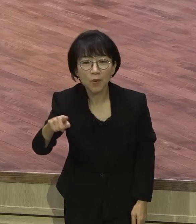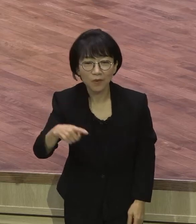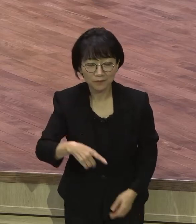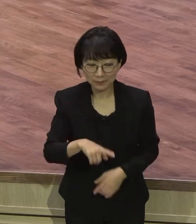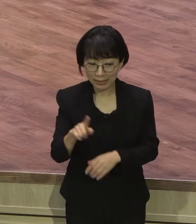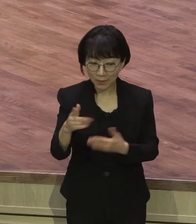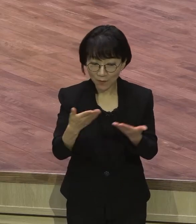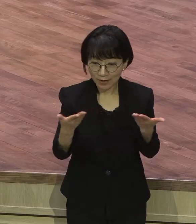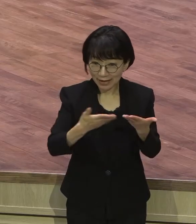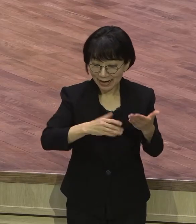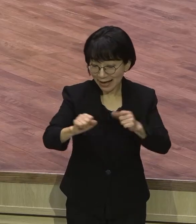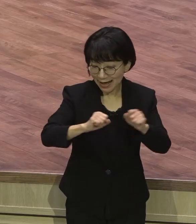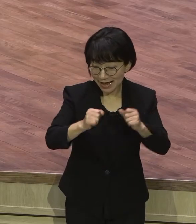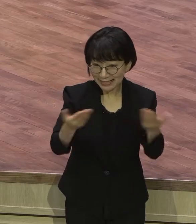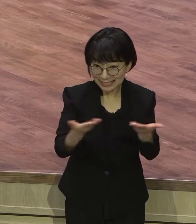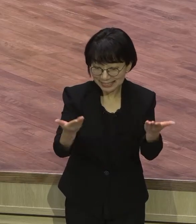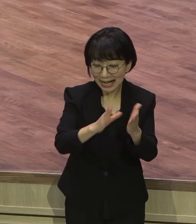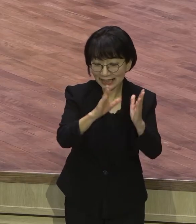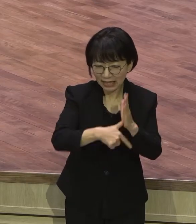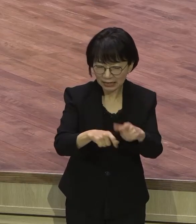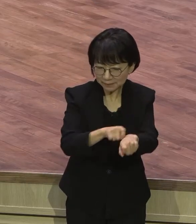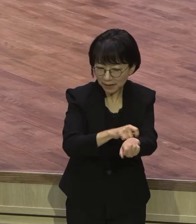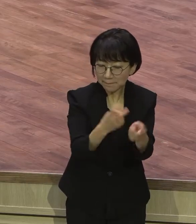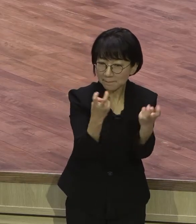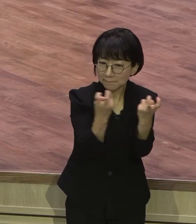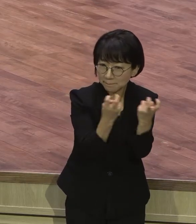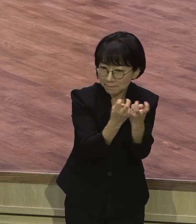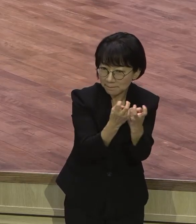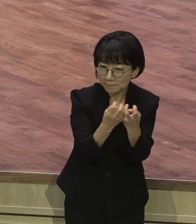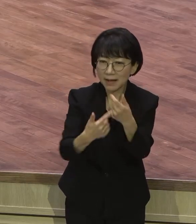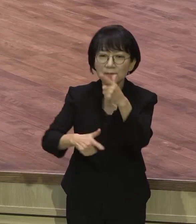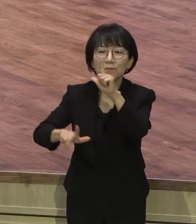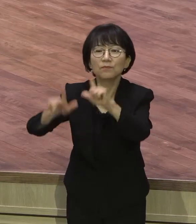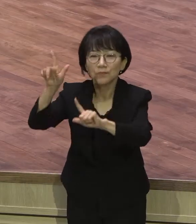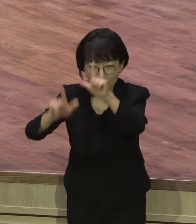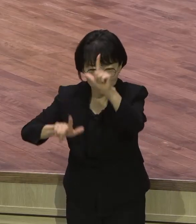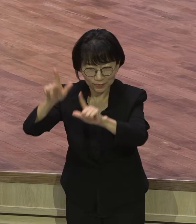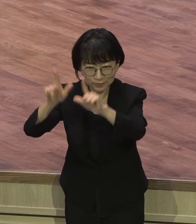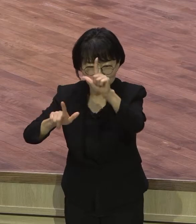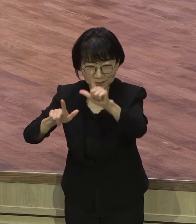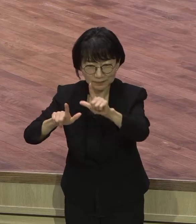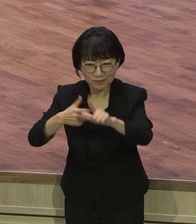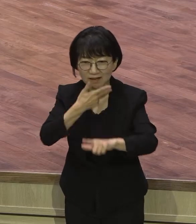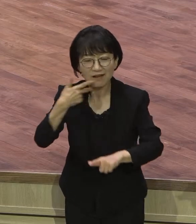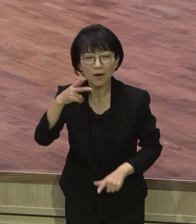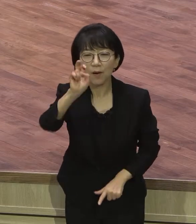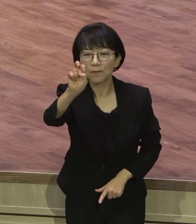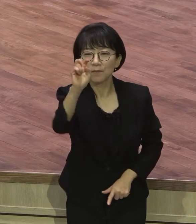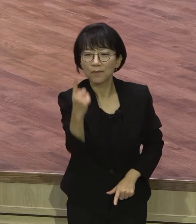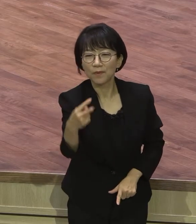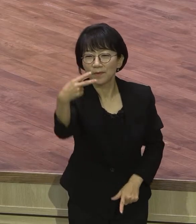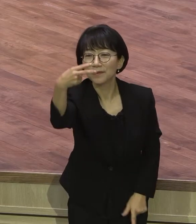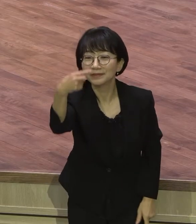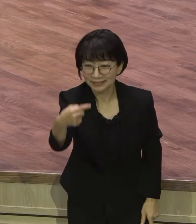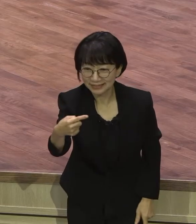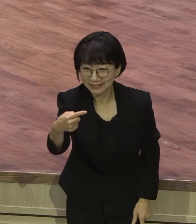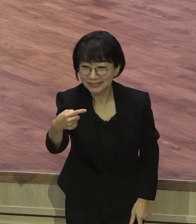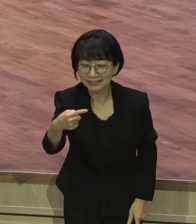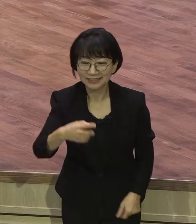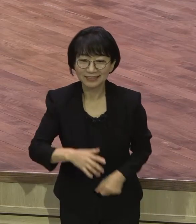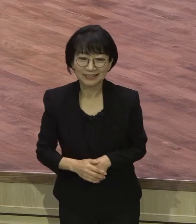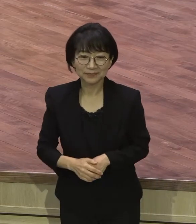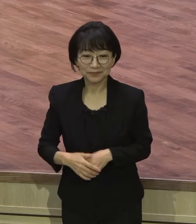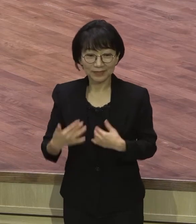일을 행하는 이 특정한 방식, 방법, 유형을 모드라 그래요. 그래서